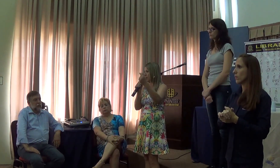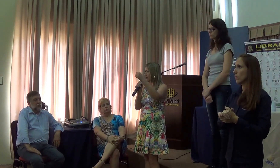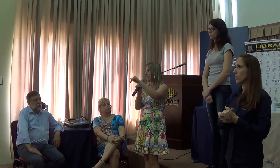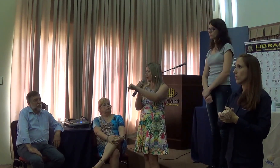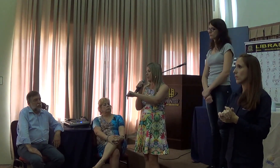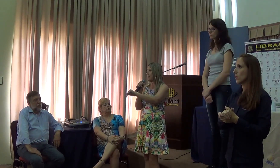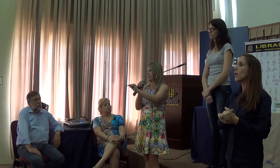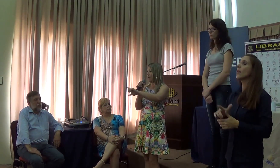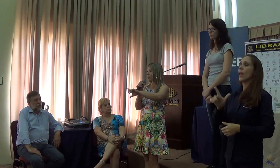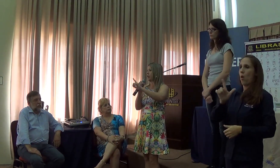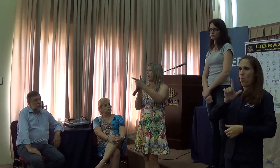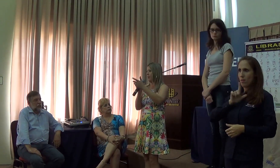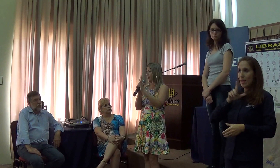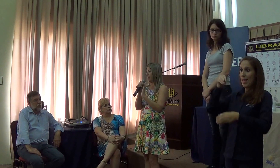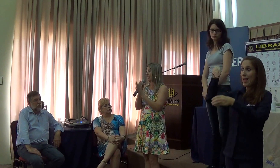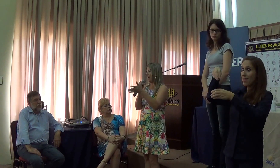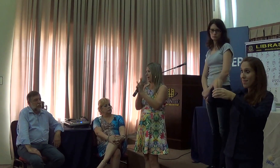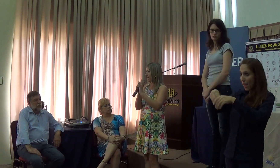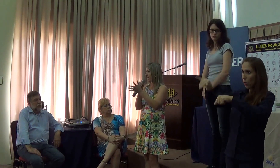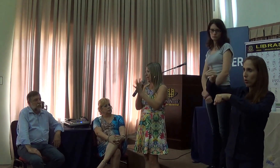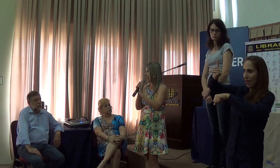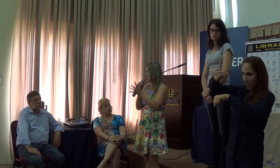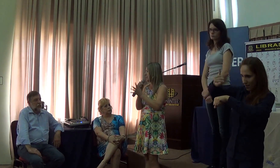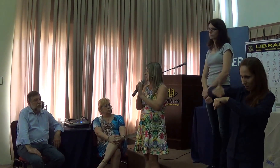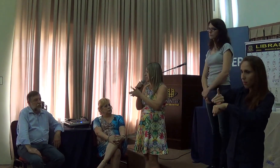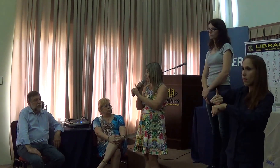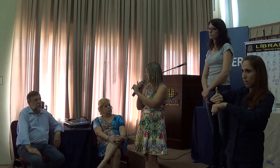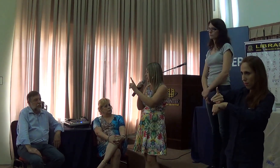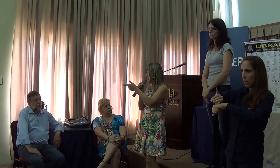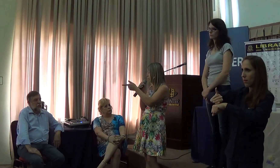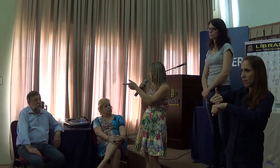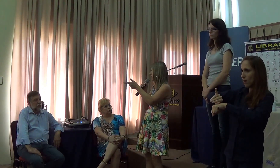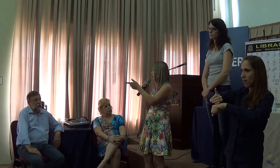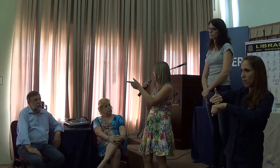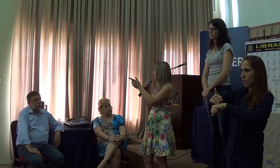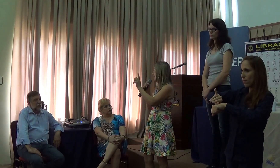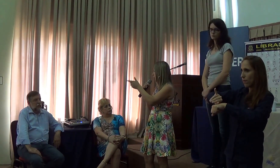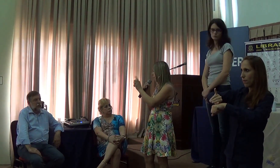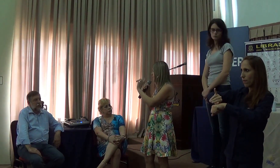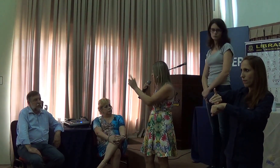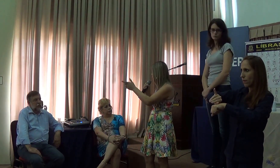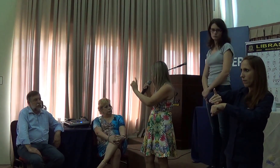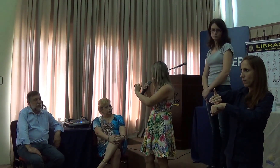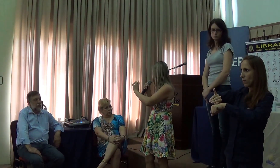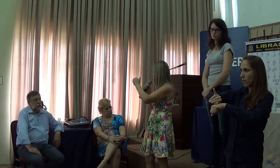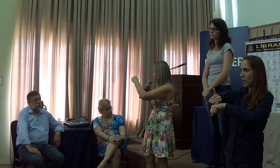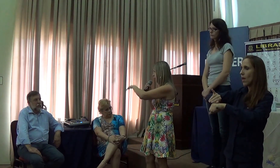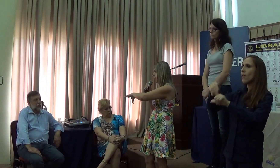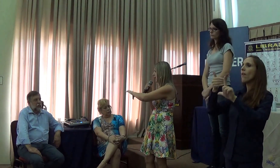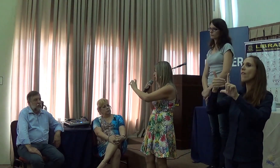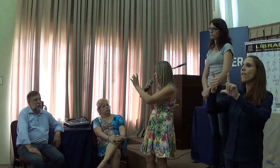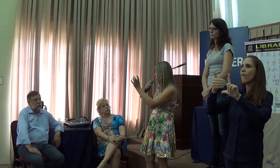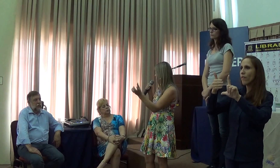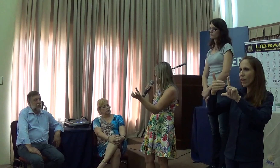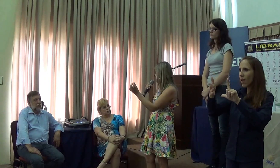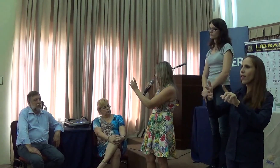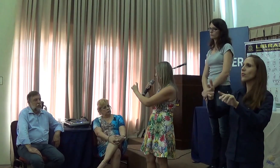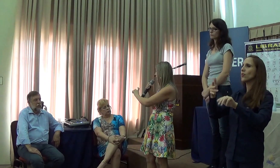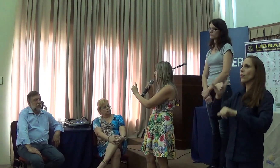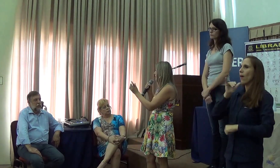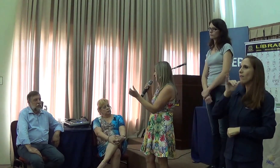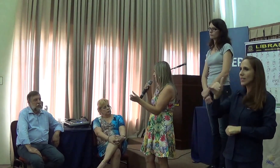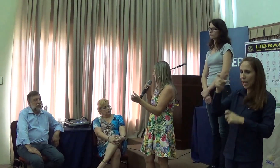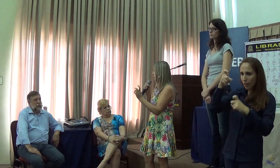Nós teremos dentro da central diretamente a interpretação videoconferência, né? Está no médico, a gente vai